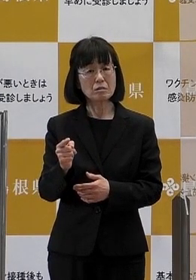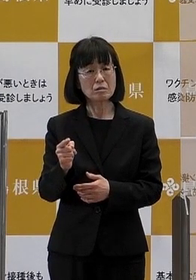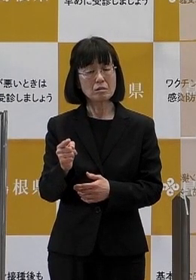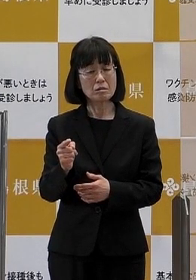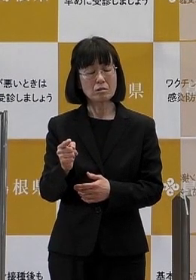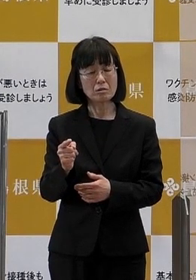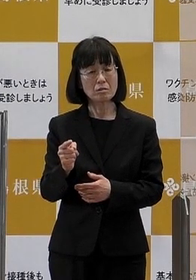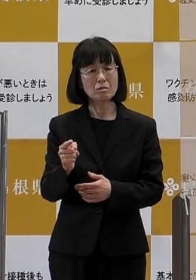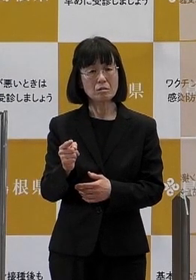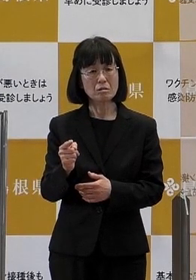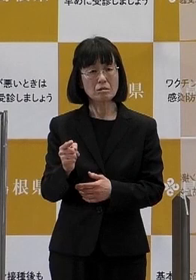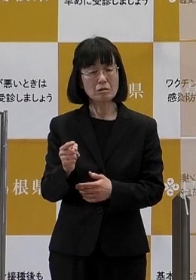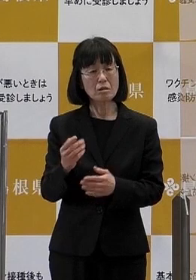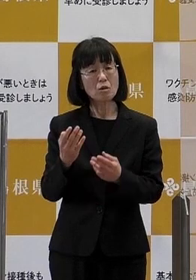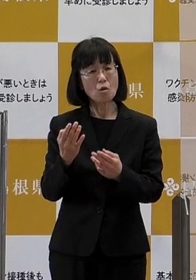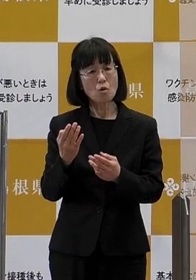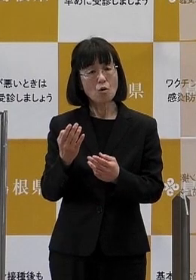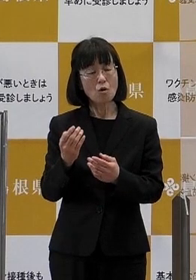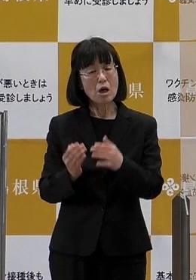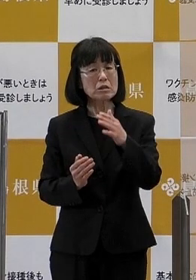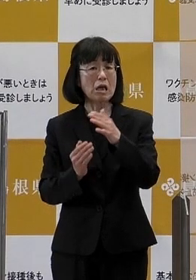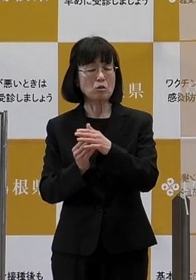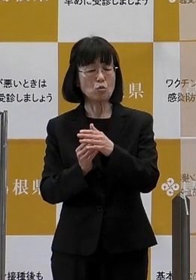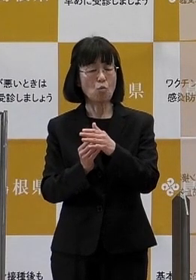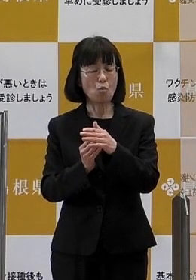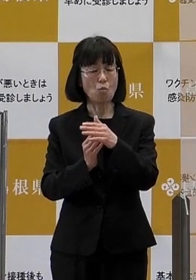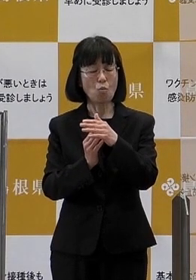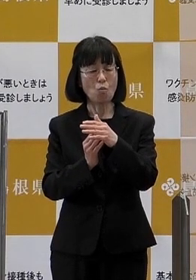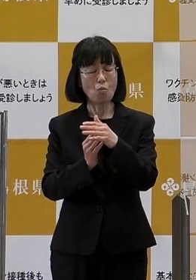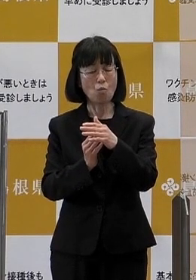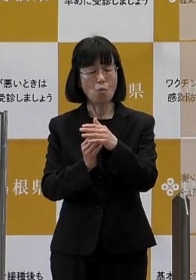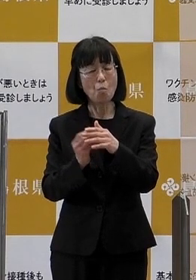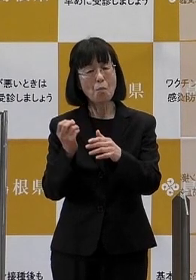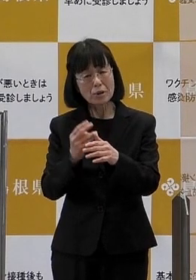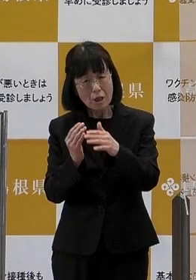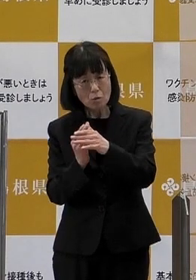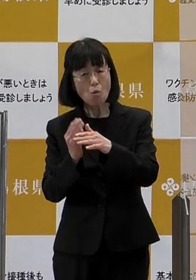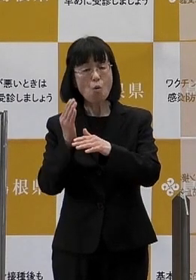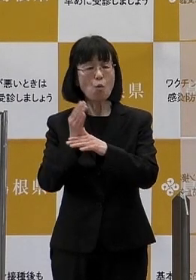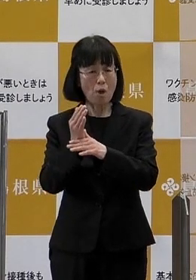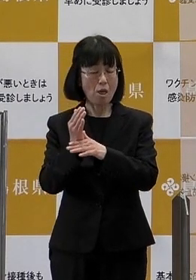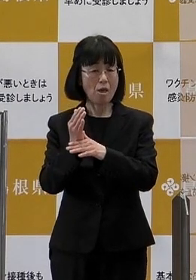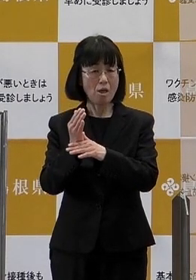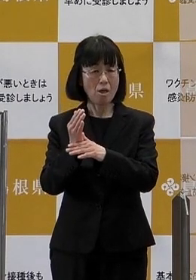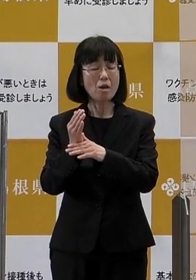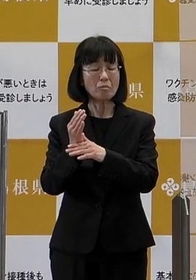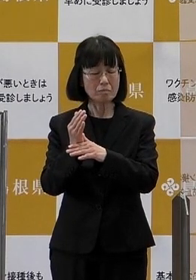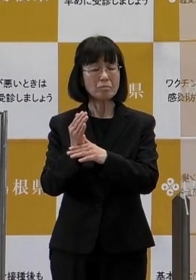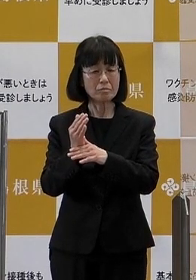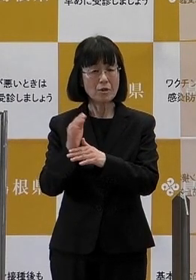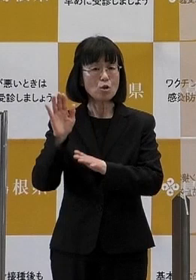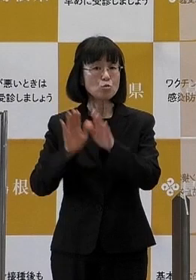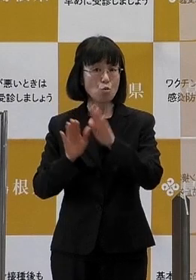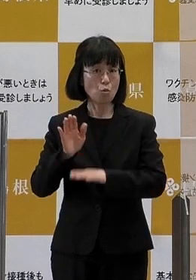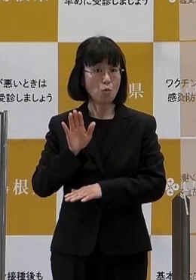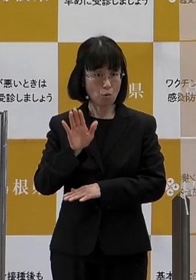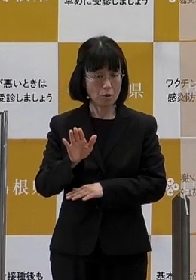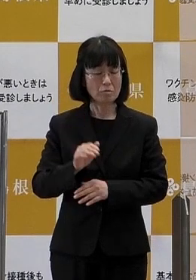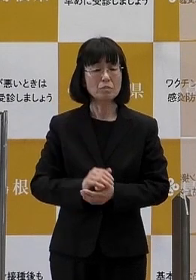その時の最高の更新に続いての数字が更新されている状況にあります。